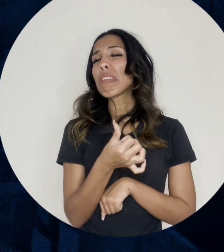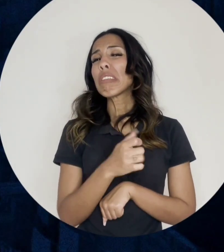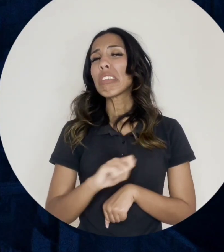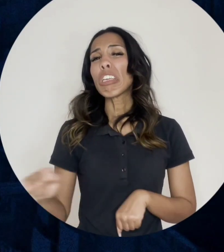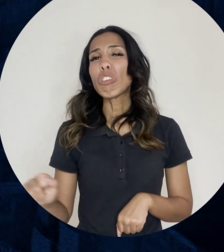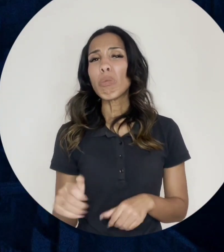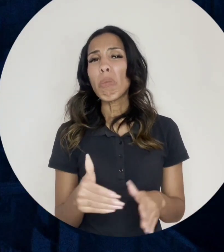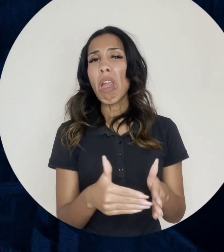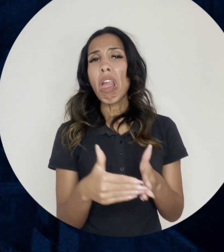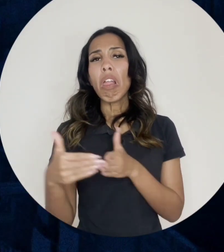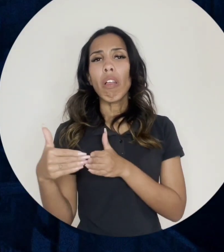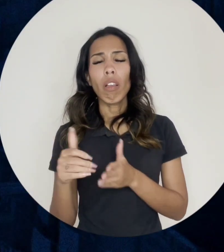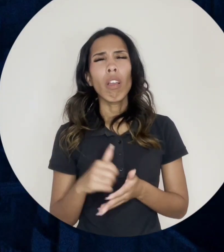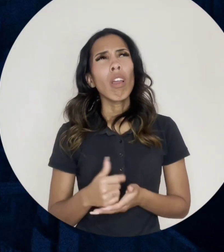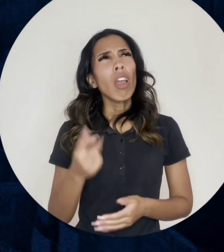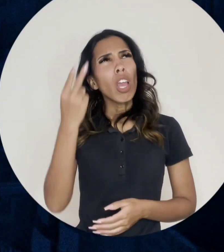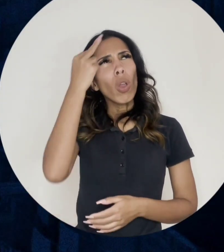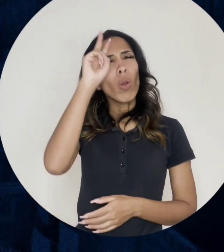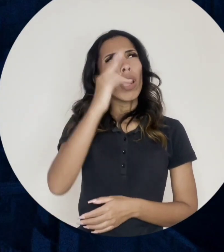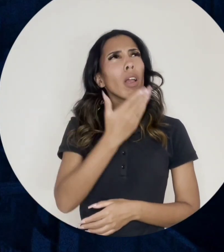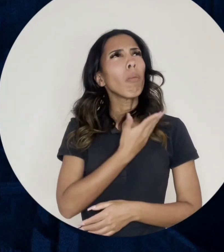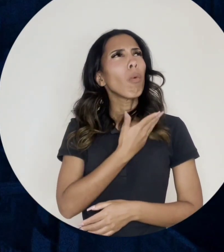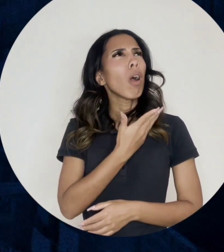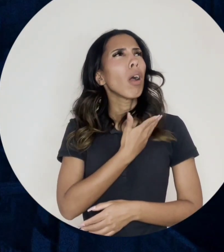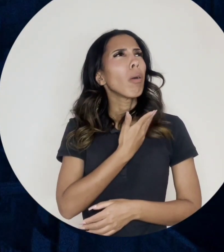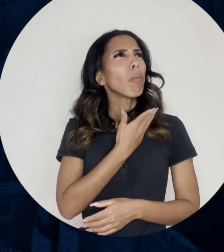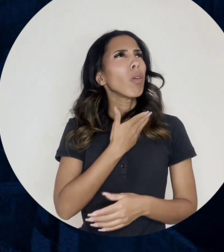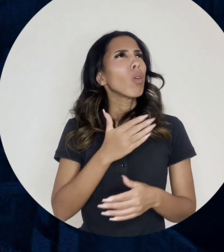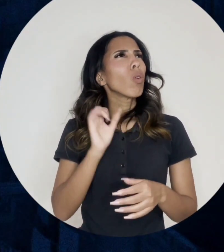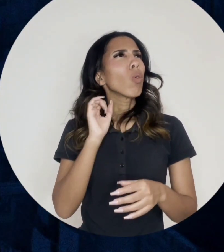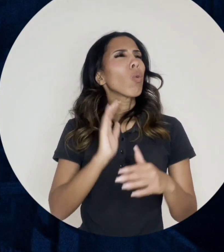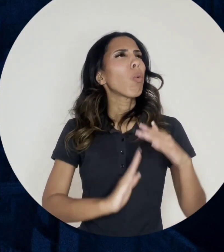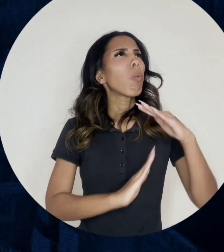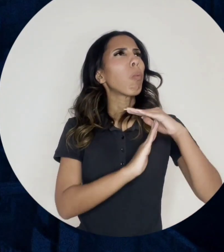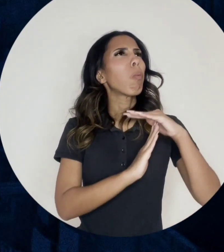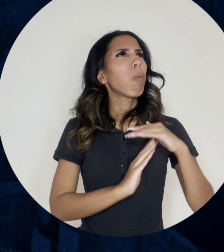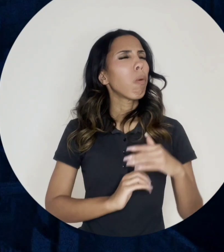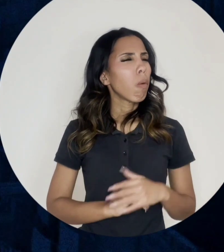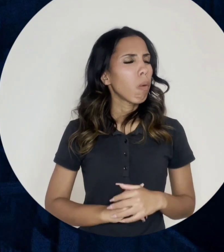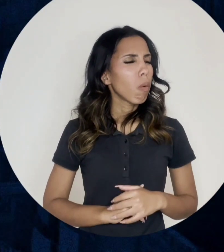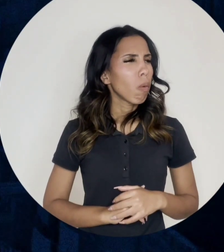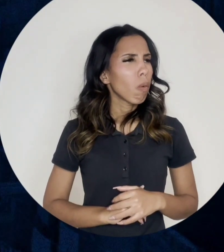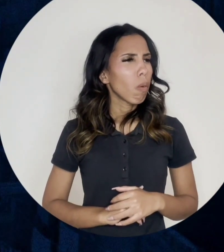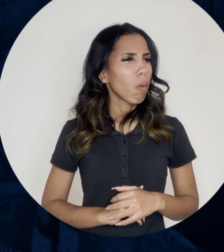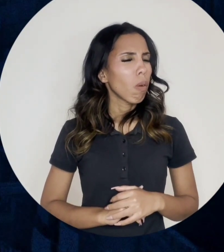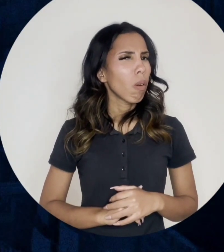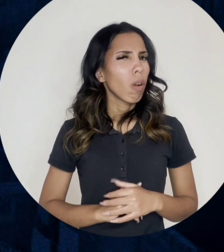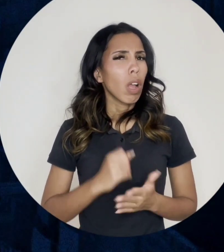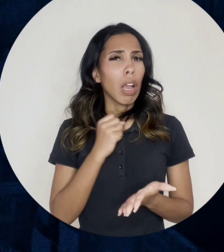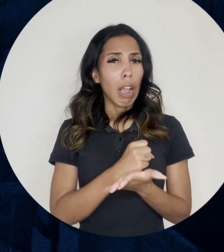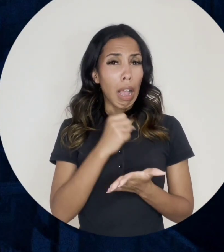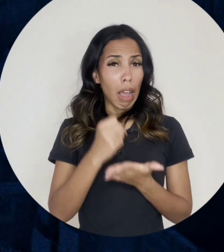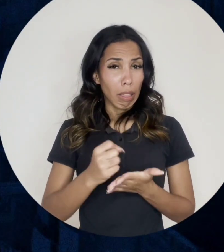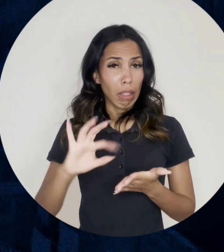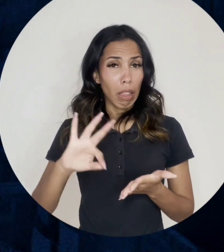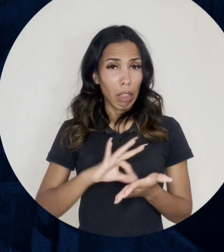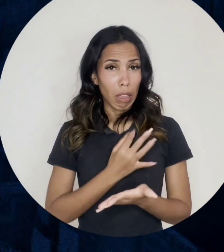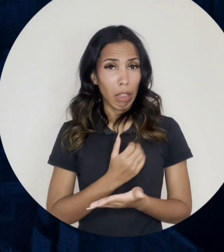acho que eu lembro, um amigo meu ficou parado um tempo, eu não sei se ele estiver trabalhando. Tiver assinado, a carteira assinada,